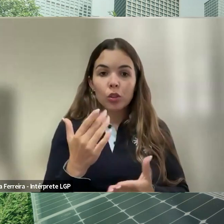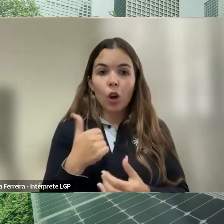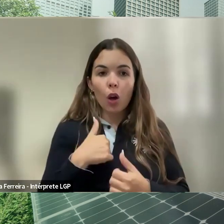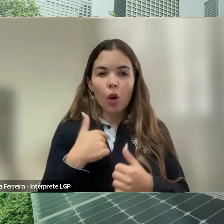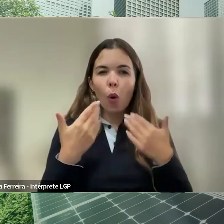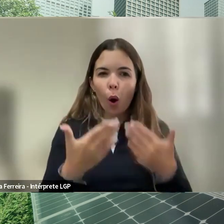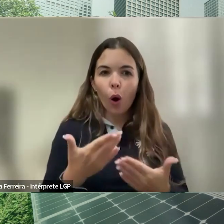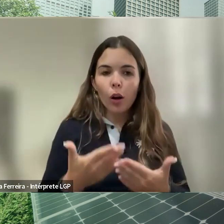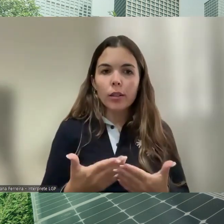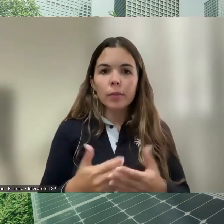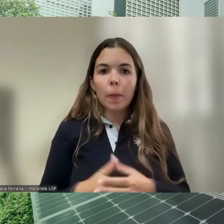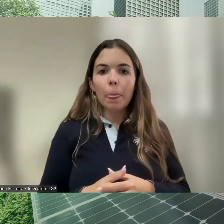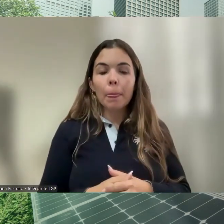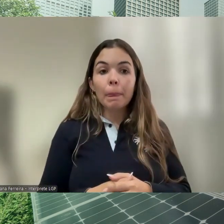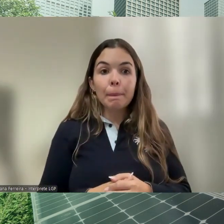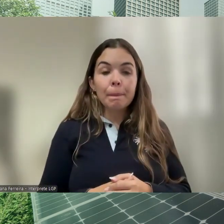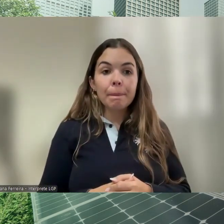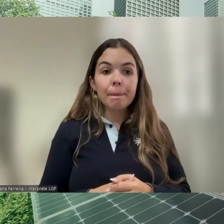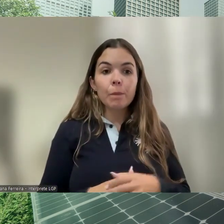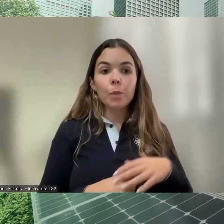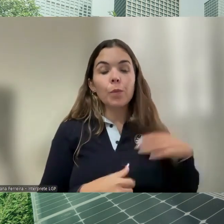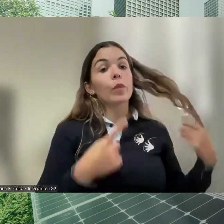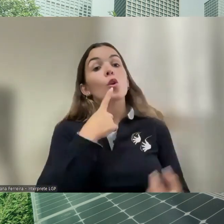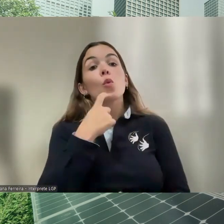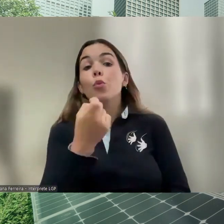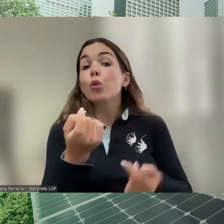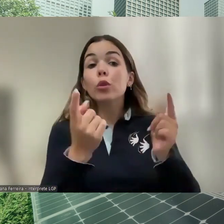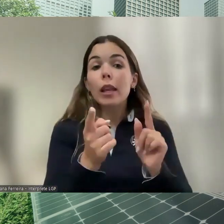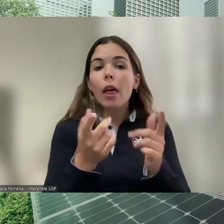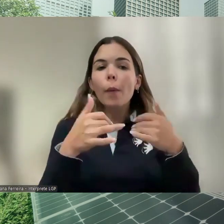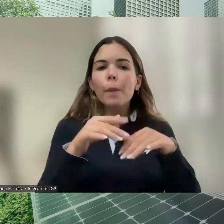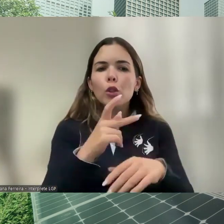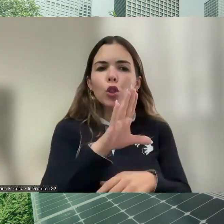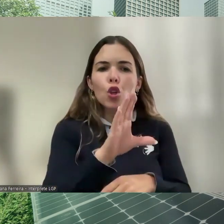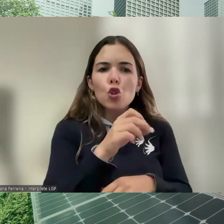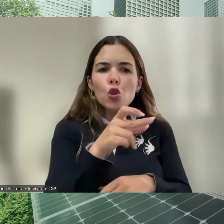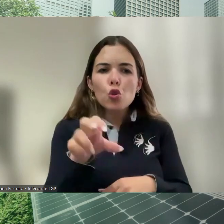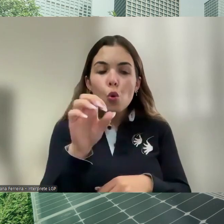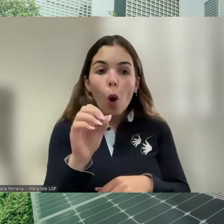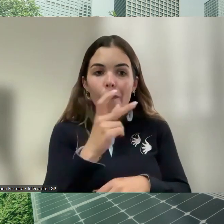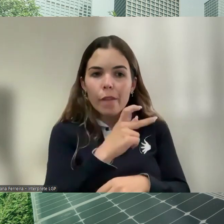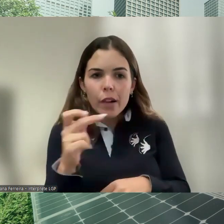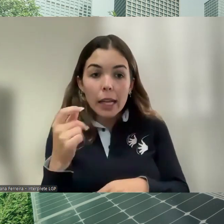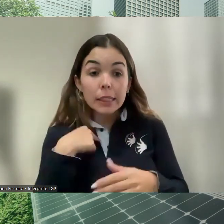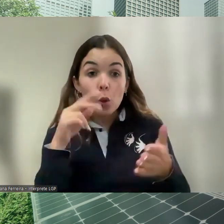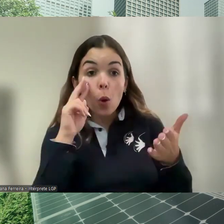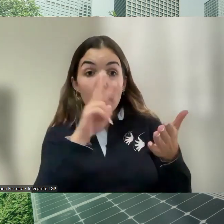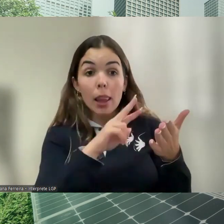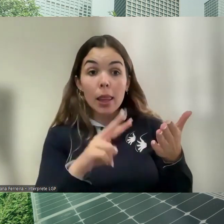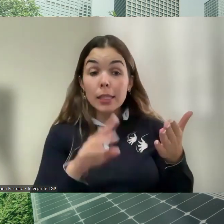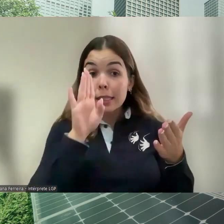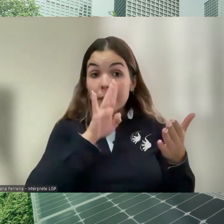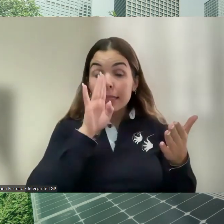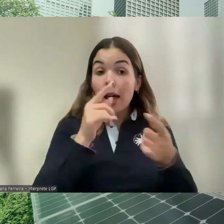aqui, não é propriamente uma pergunta, é um comentário do João Barreta. Eu vou ler, e se algum dos três